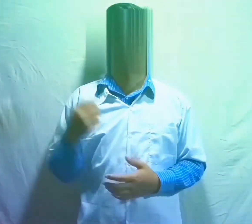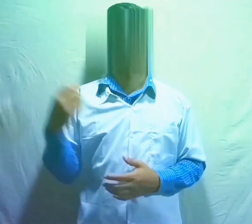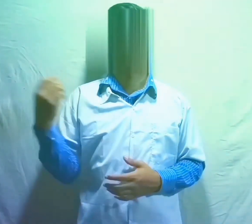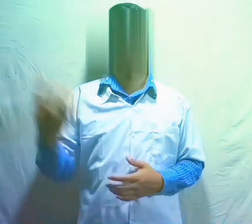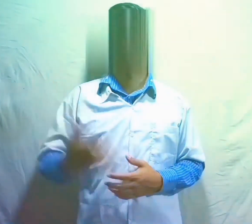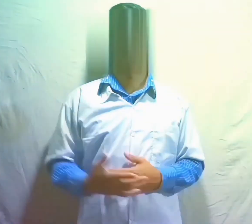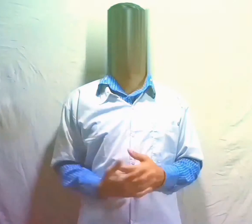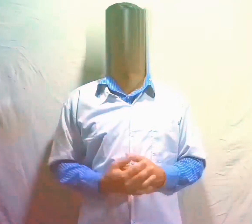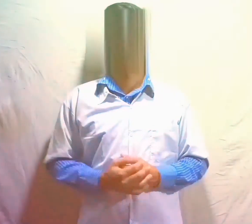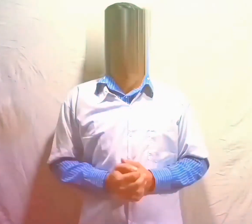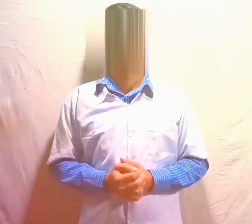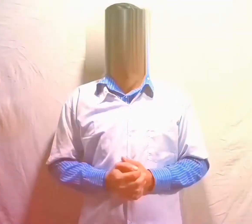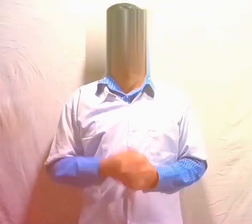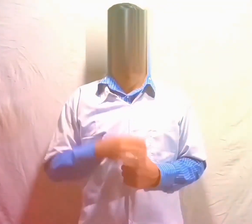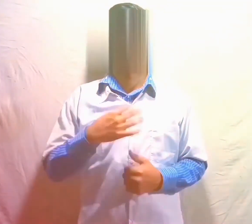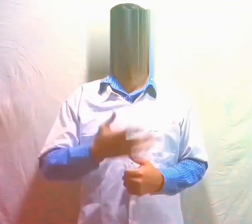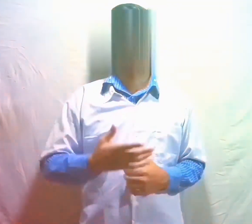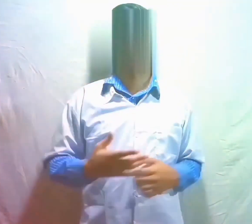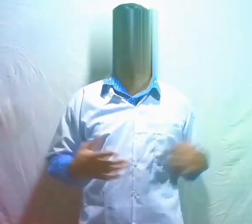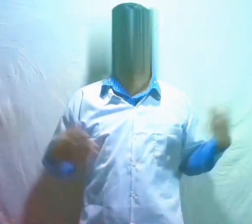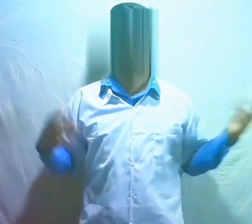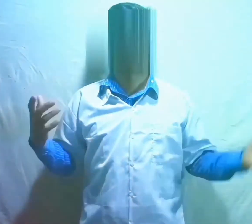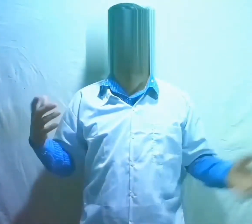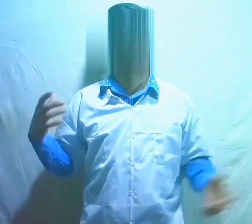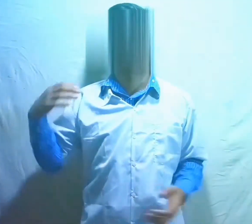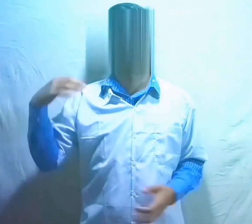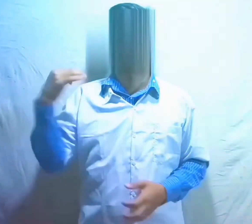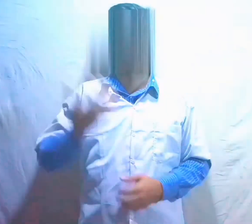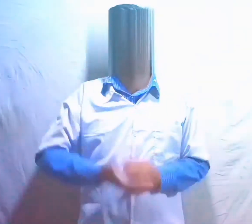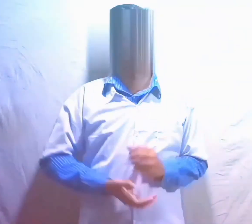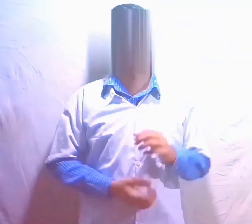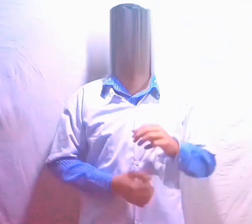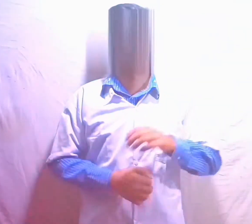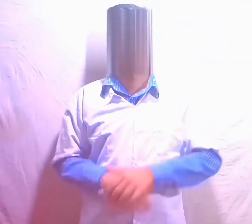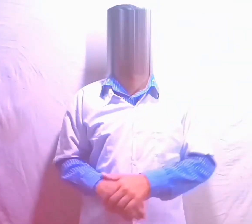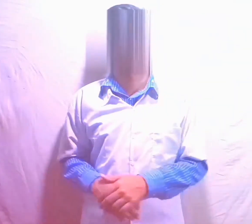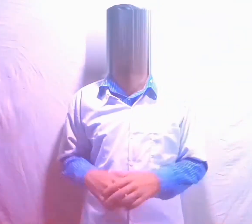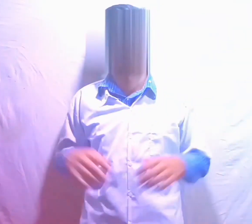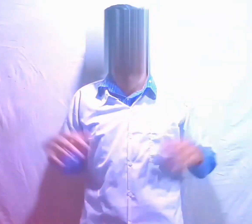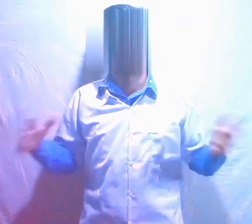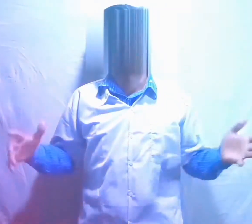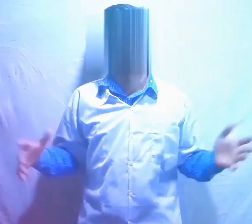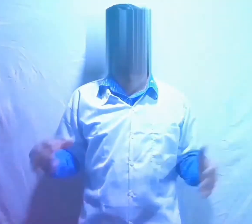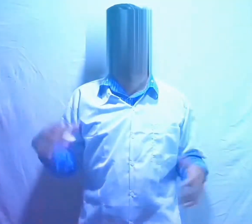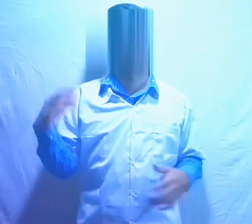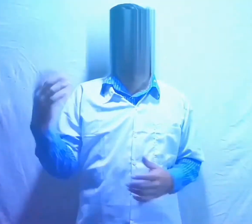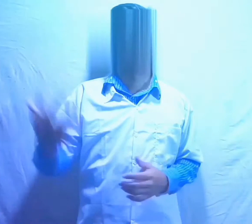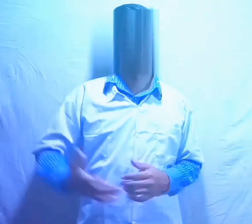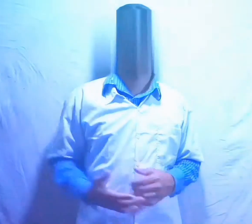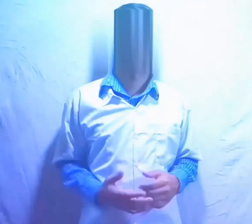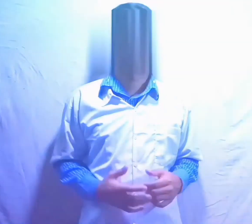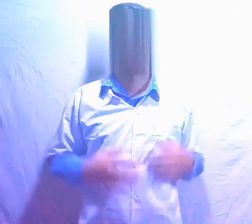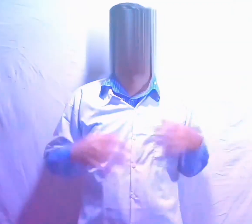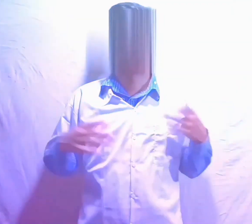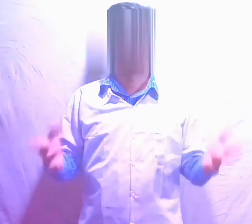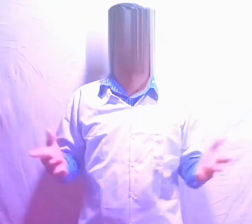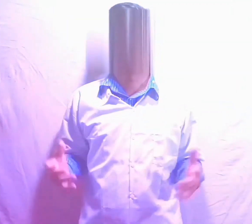নয়। তো আজকের এই খাবারটি বানাতে হলে আপনার প্রথমত লাগবে অর্শগন্ধা পাউডার